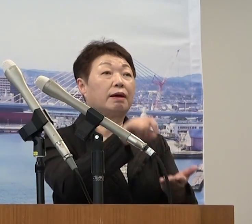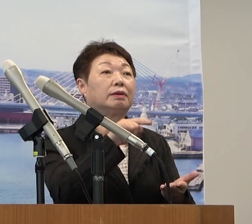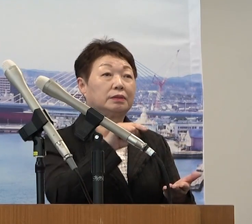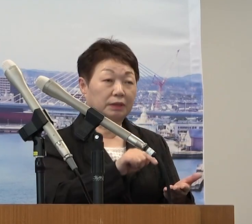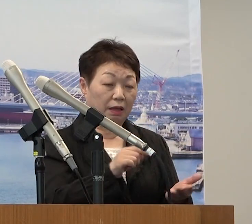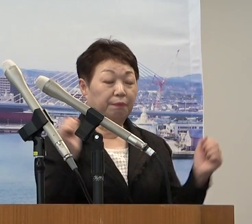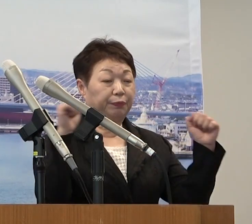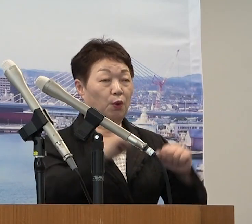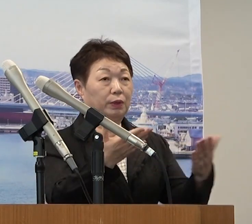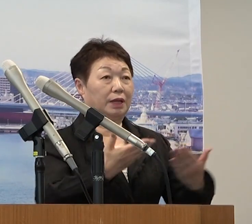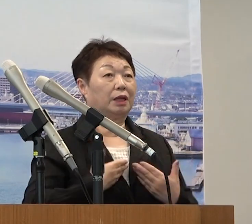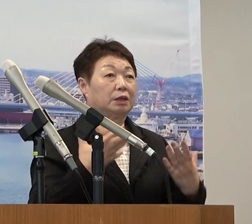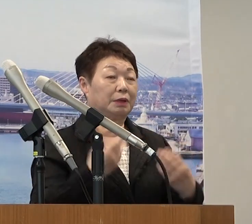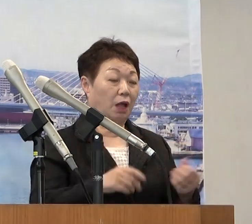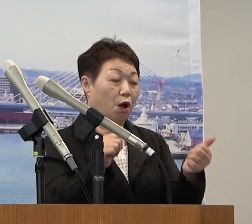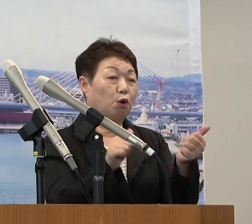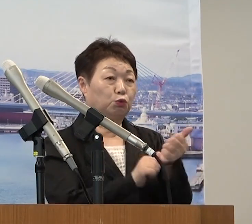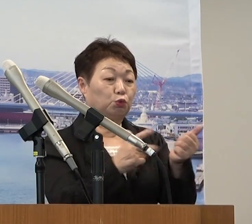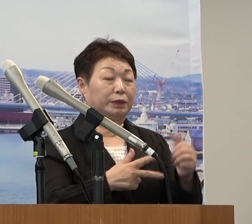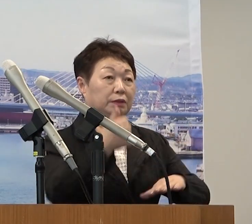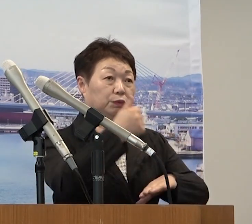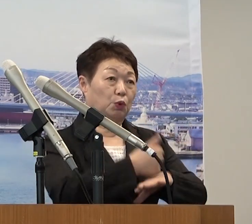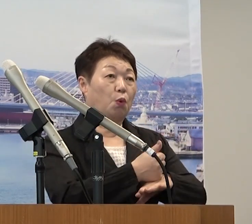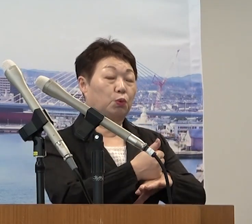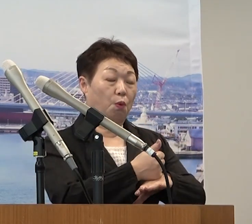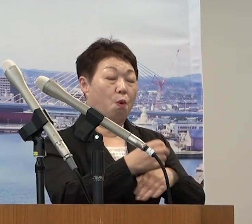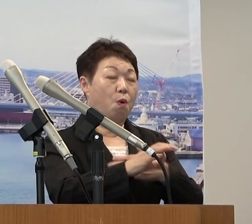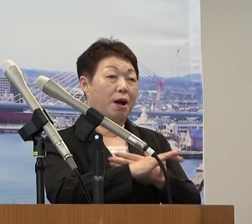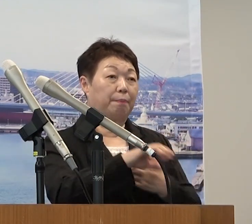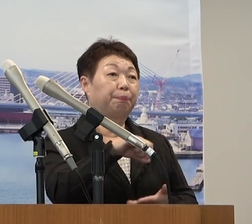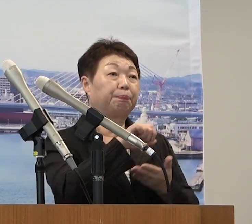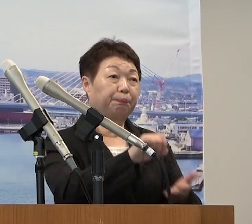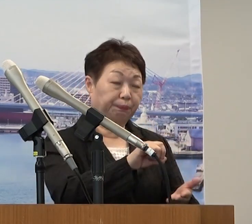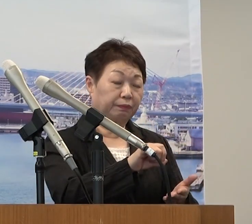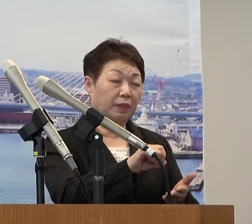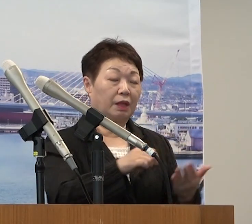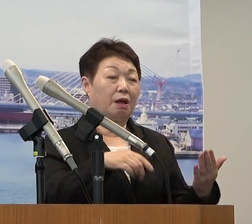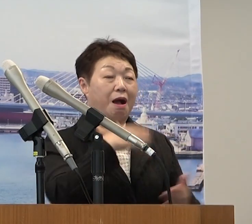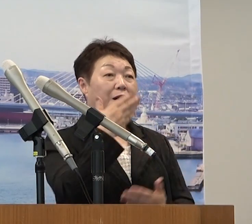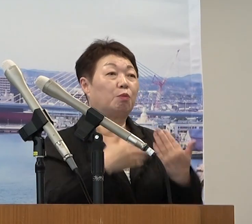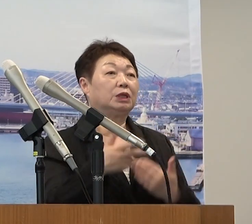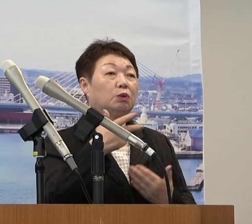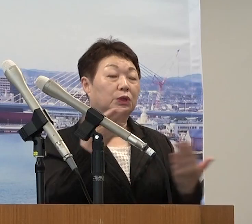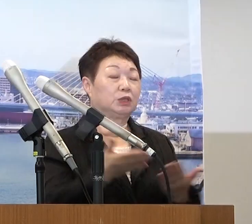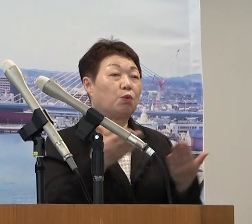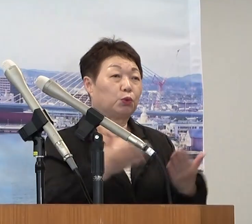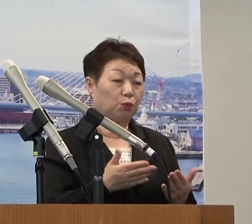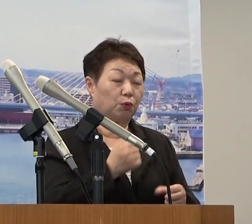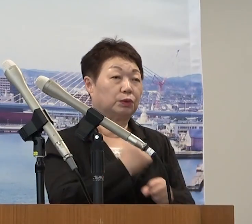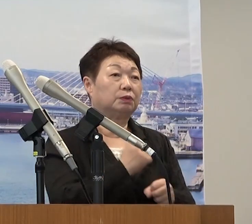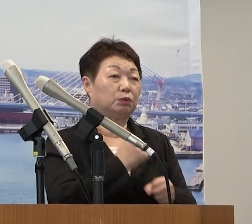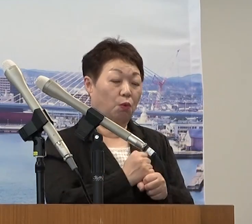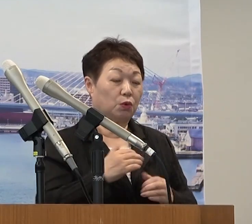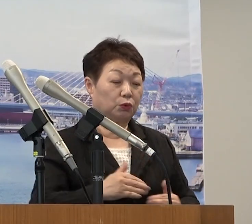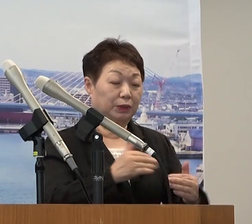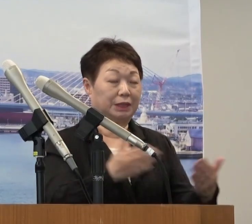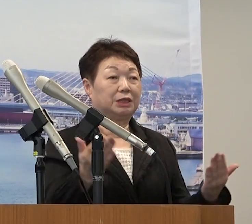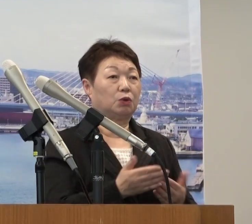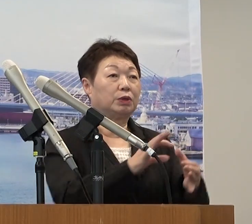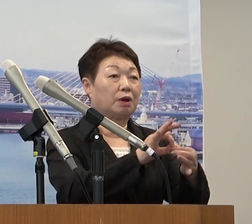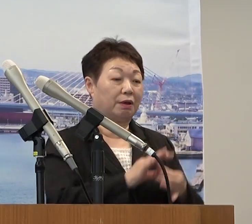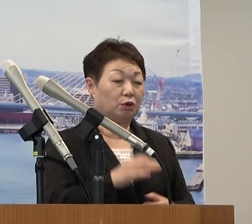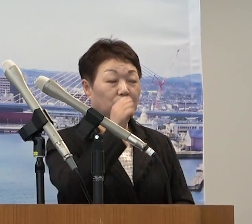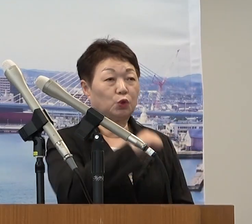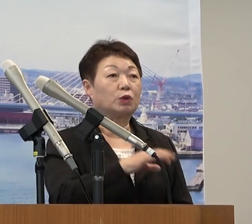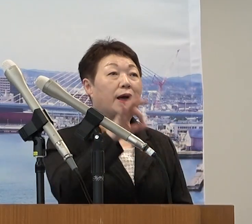ご同意いただきました副市長の人事案のほか、青森市仕事創造会議推進事業に係る予算